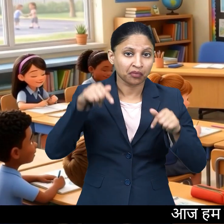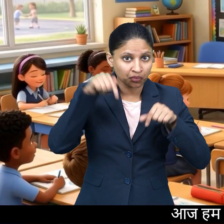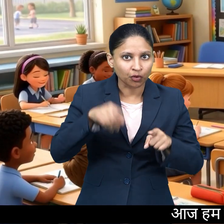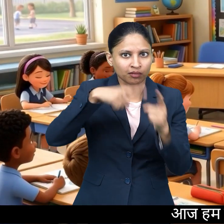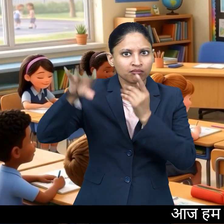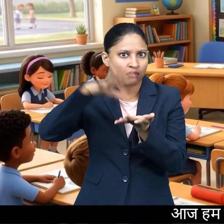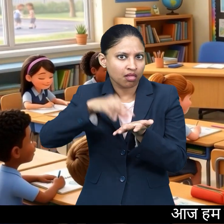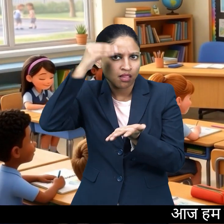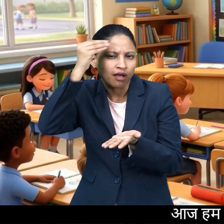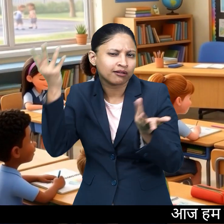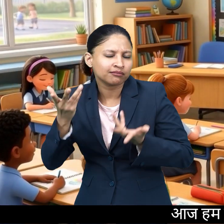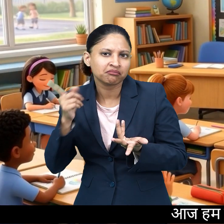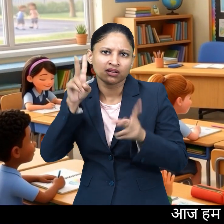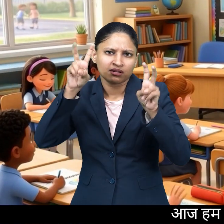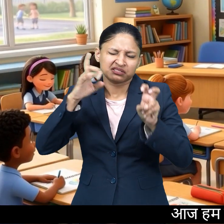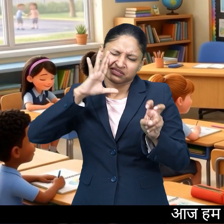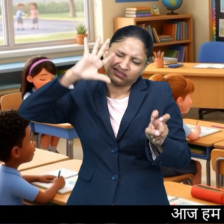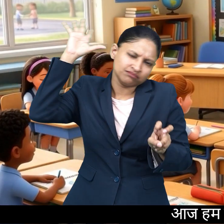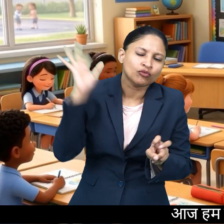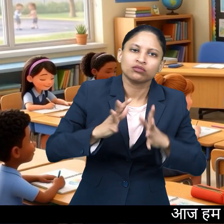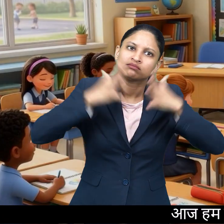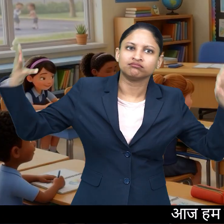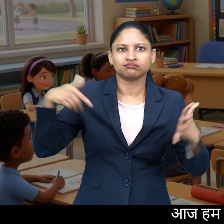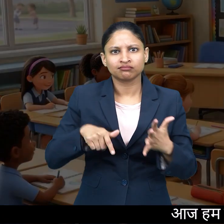आज हम एक बहुत ही महत्वपूर्ण बात सीखेंगे,